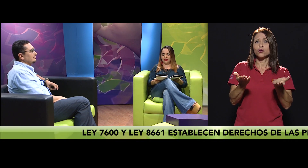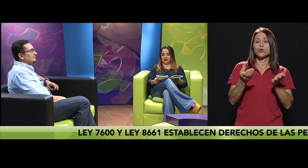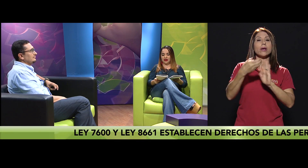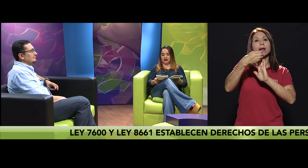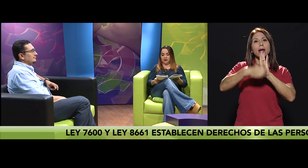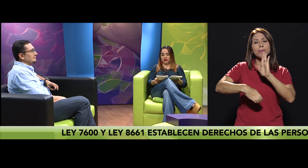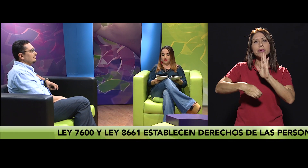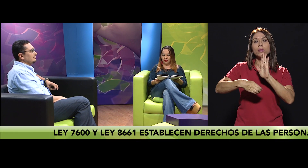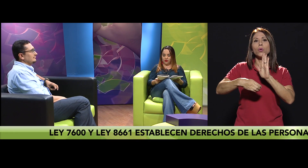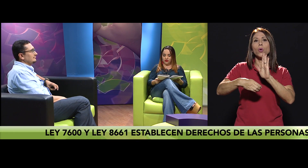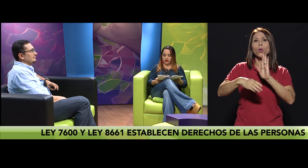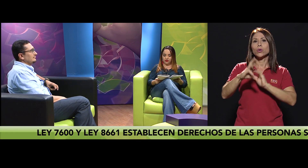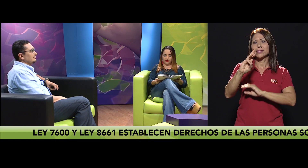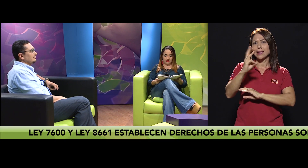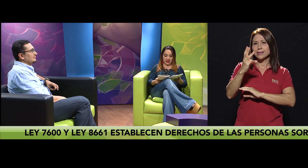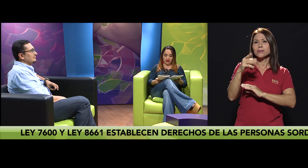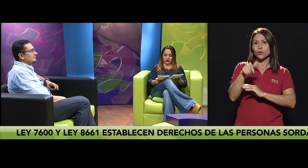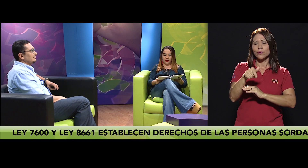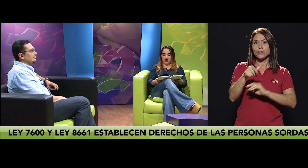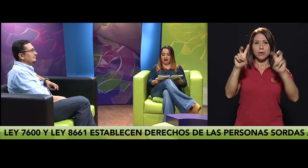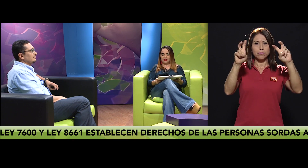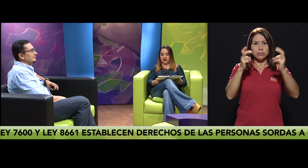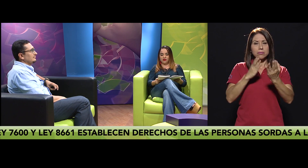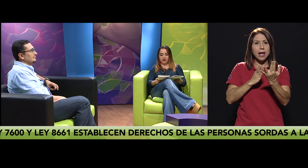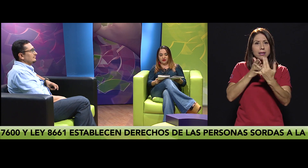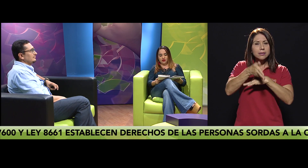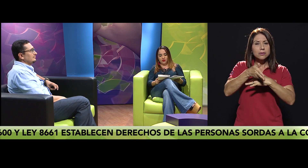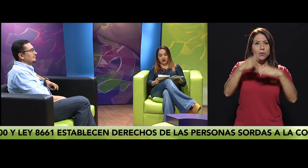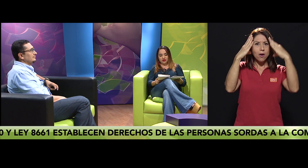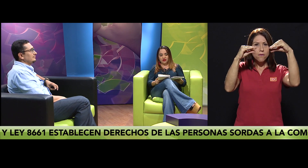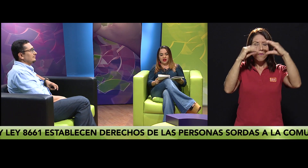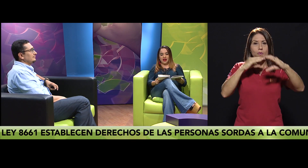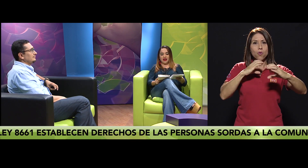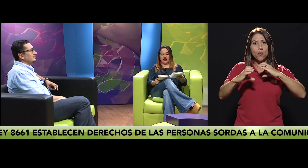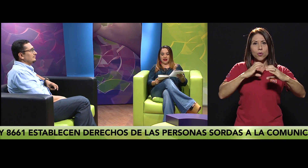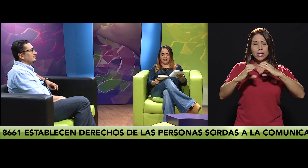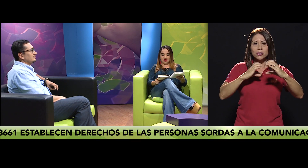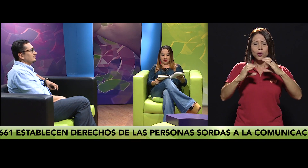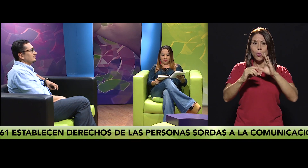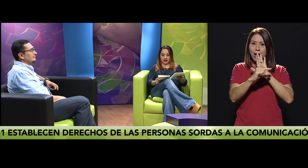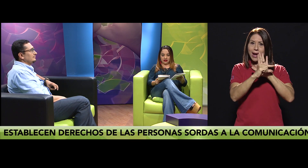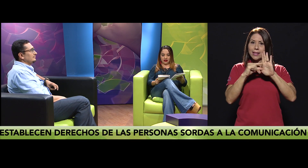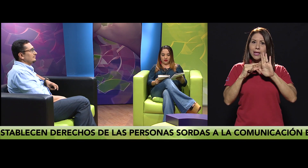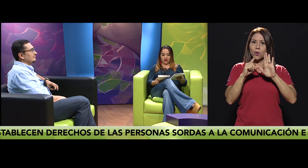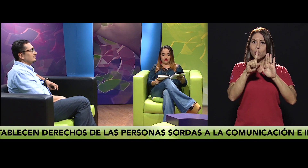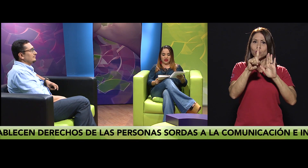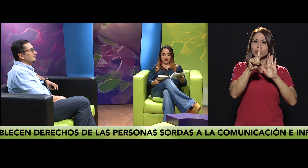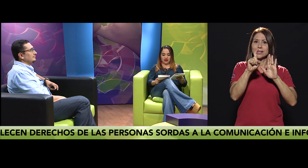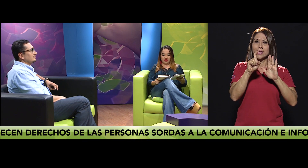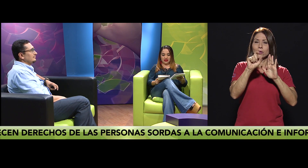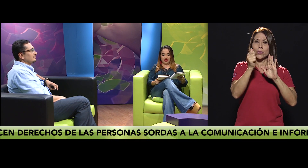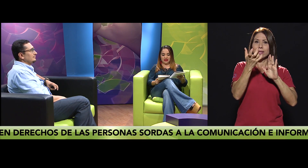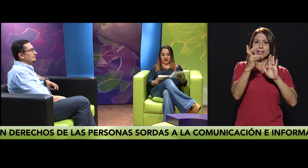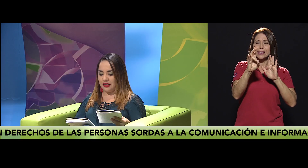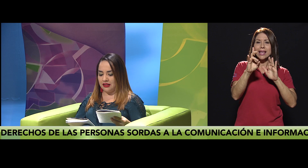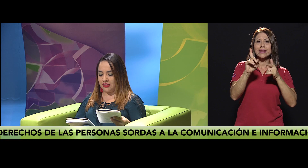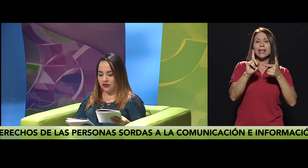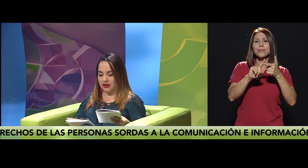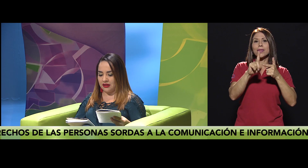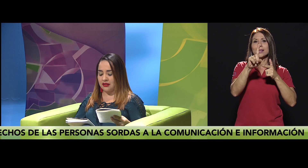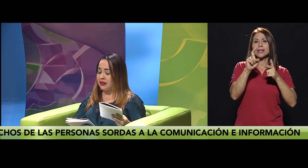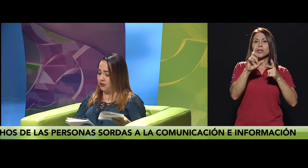son en el capítulo sexto, acceso a la información y comunicación, en los artículos